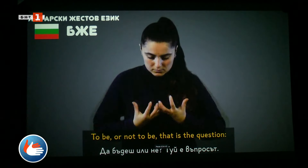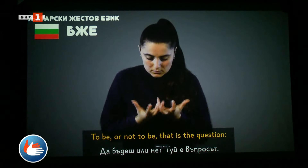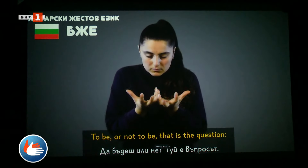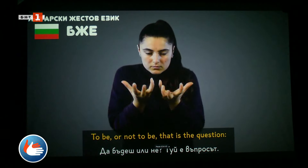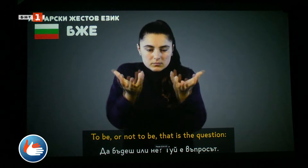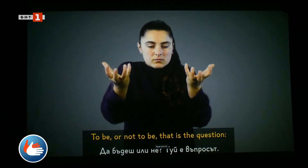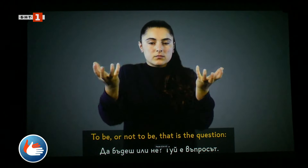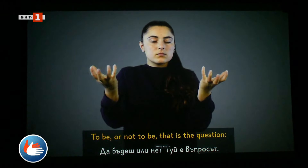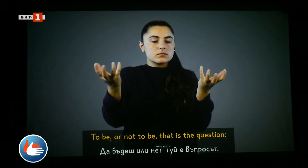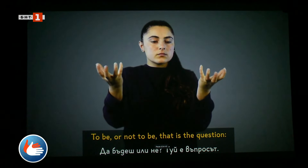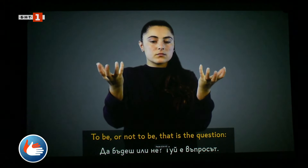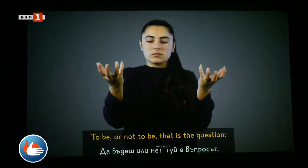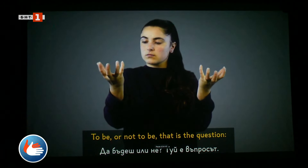Бъдеш или не?